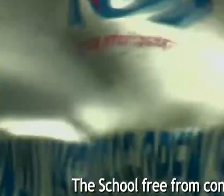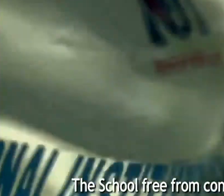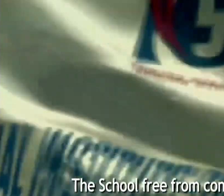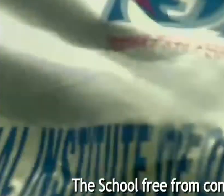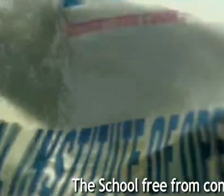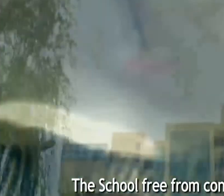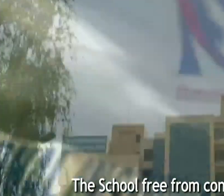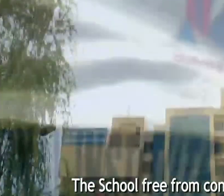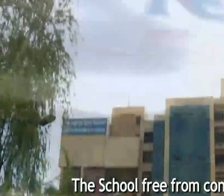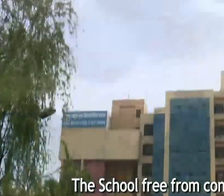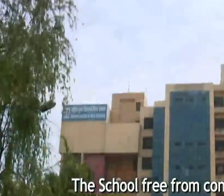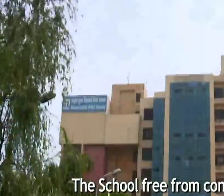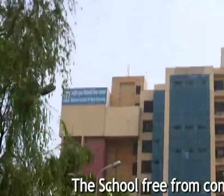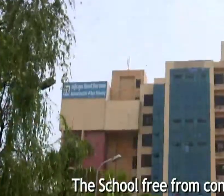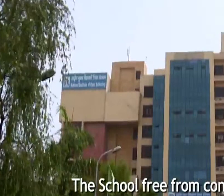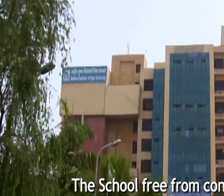विद्यालय जो मुक्त हो।